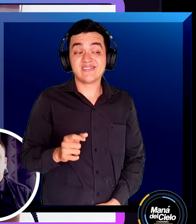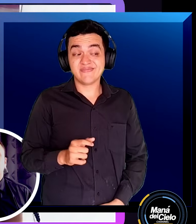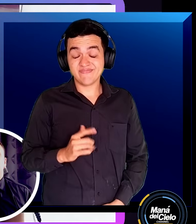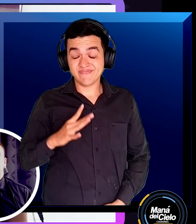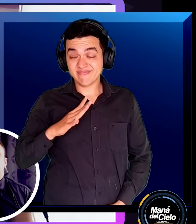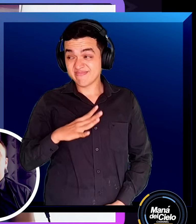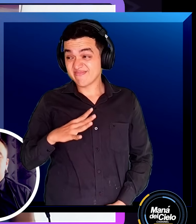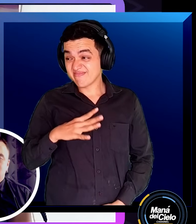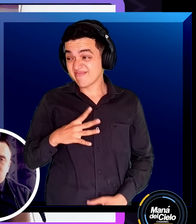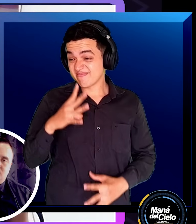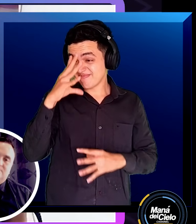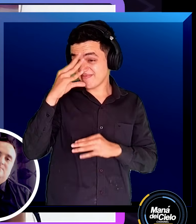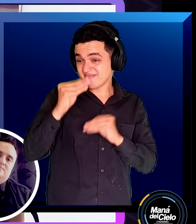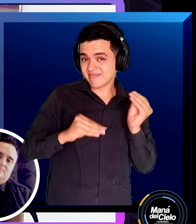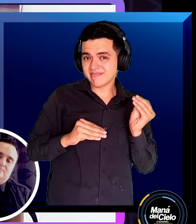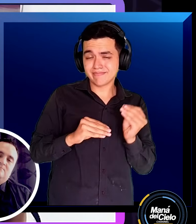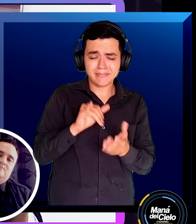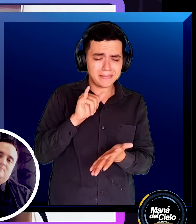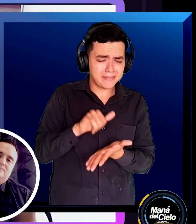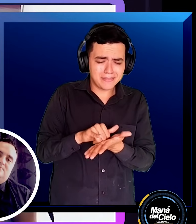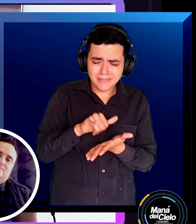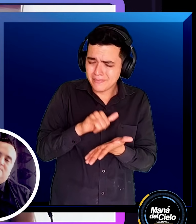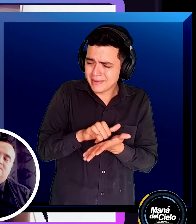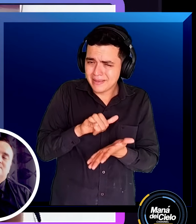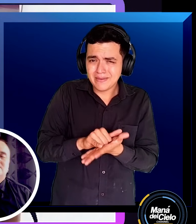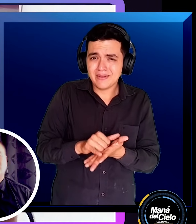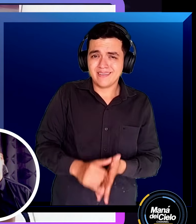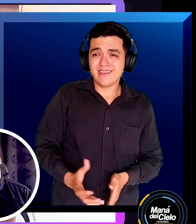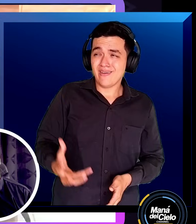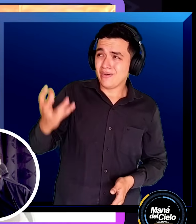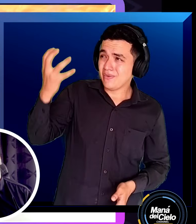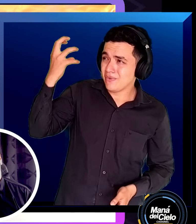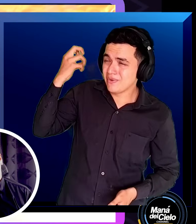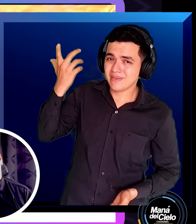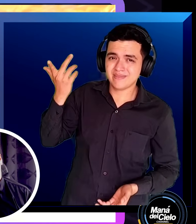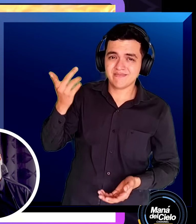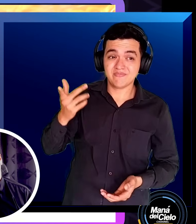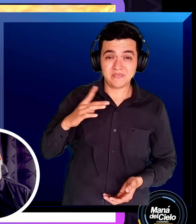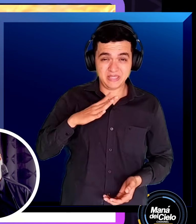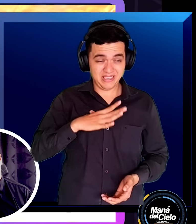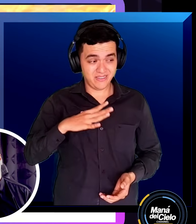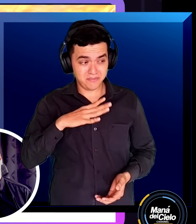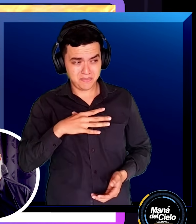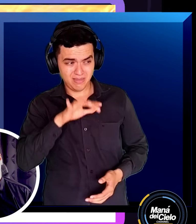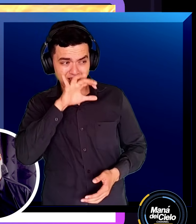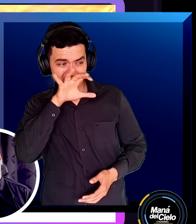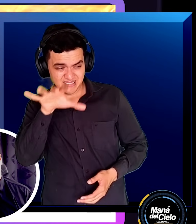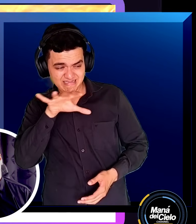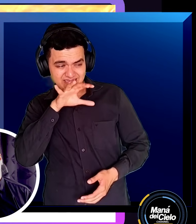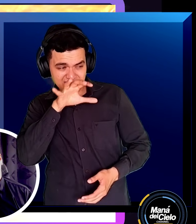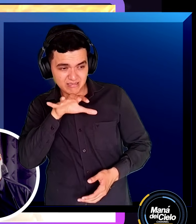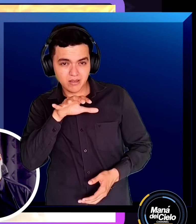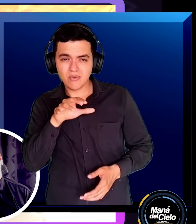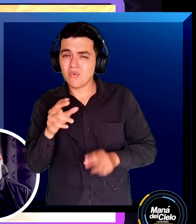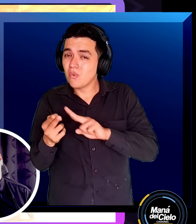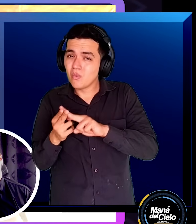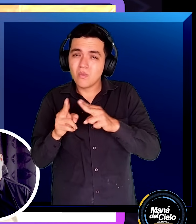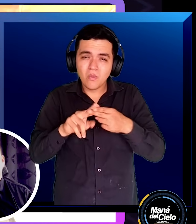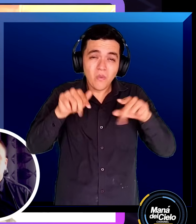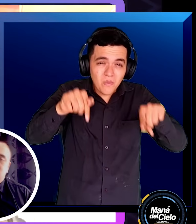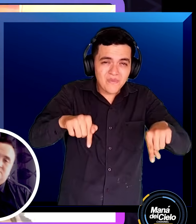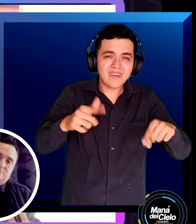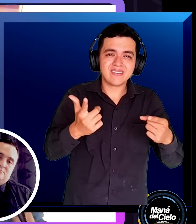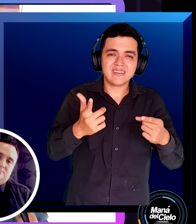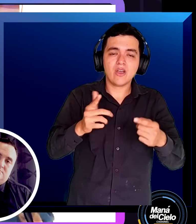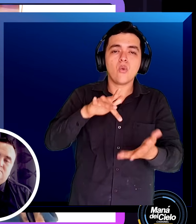Qué vergüenza que la gente venga y que vea llorando y que vea gimiendo,